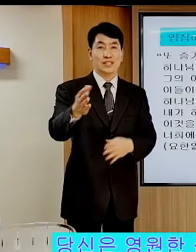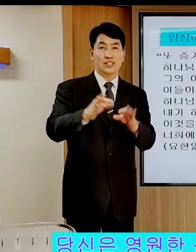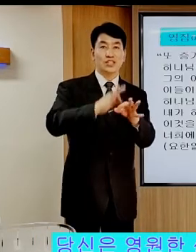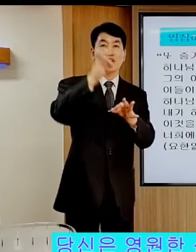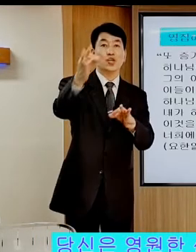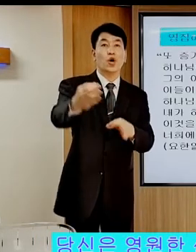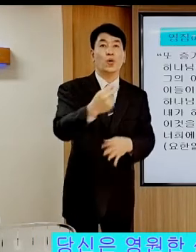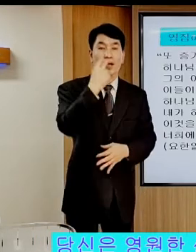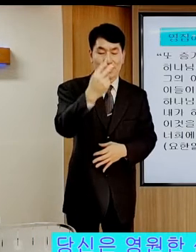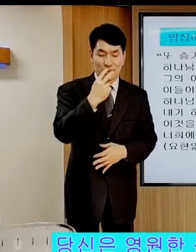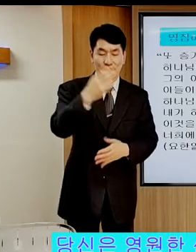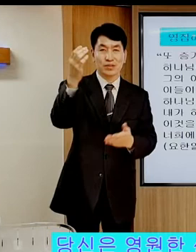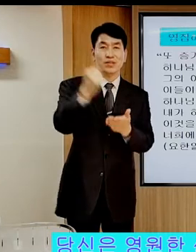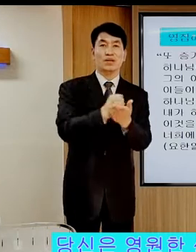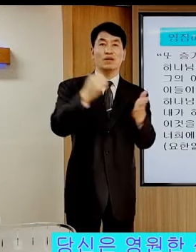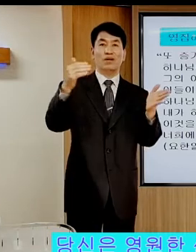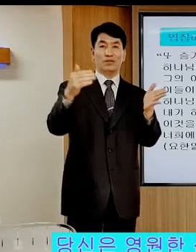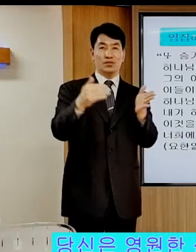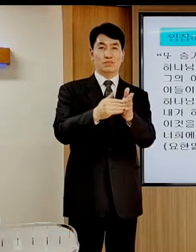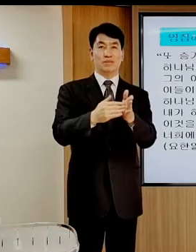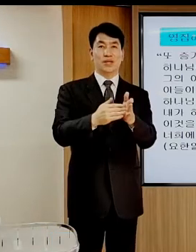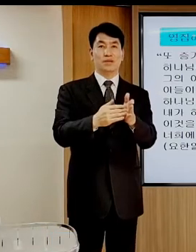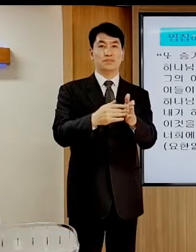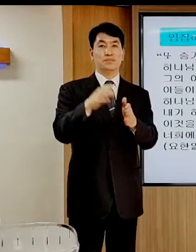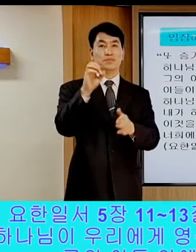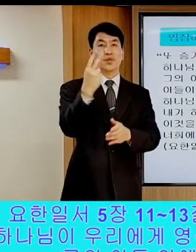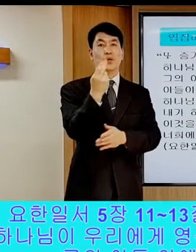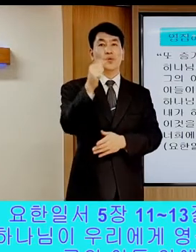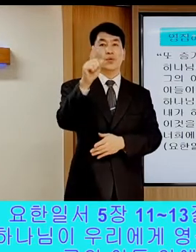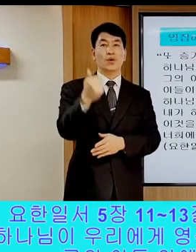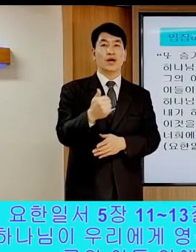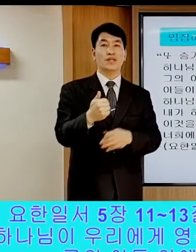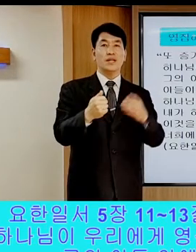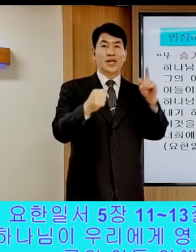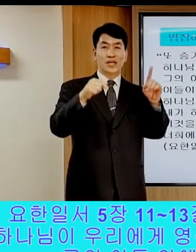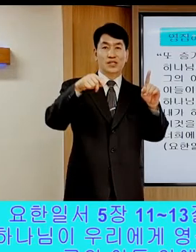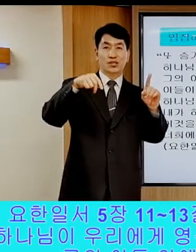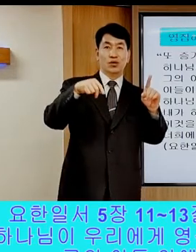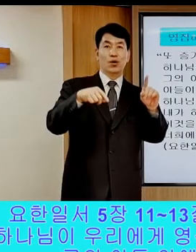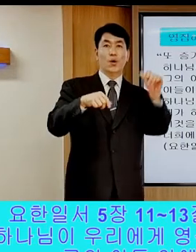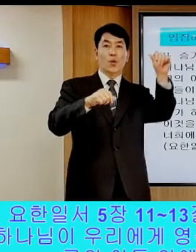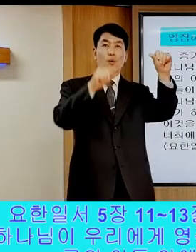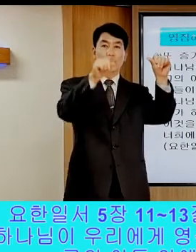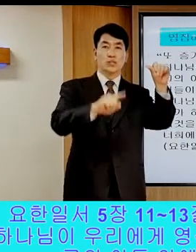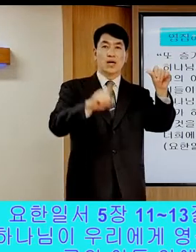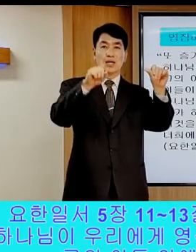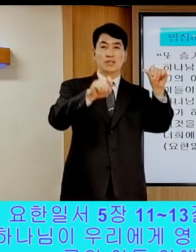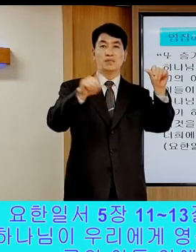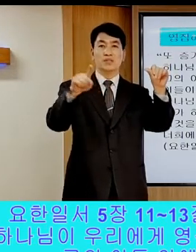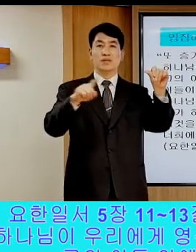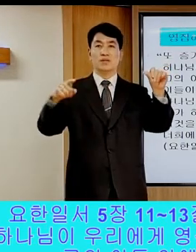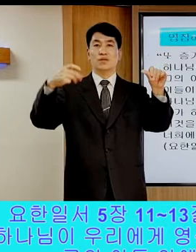당신은 영원한 생명을 얻었습니다. 요한 1서 5장 11절에서